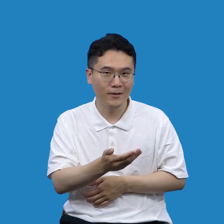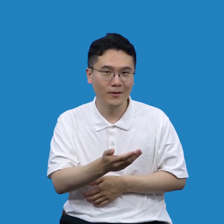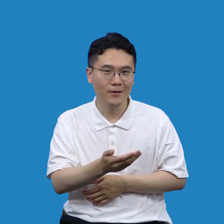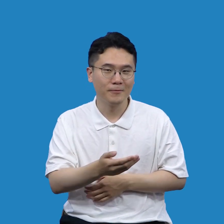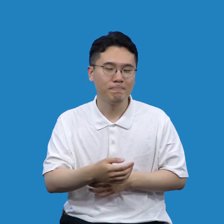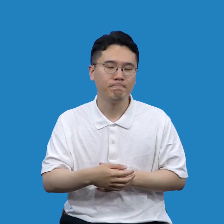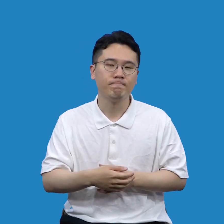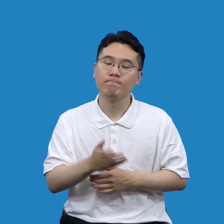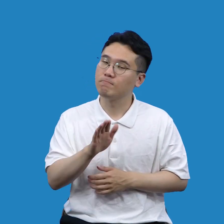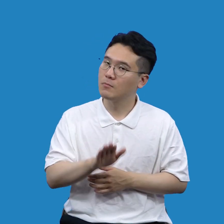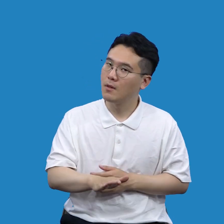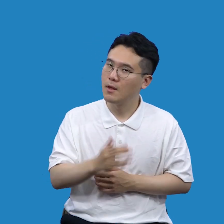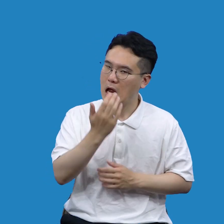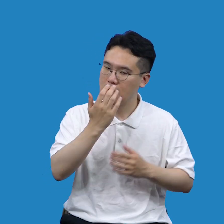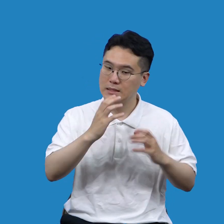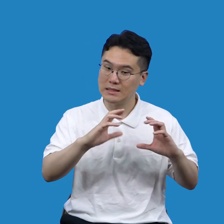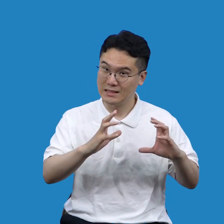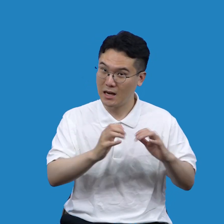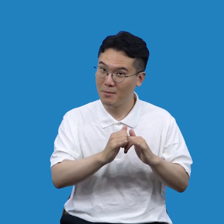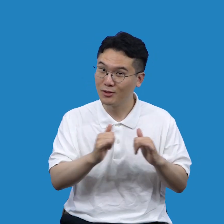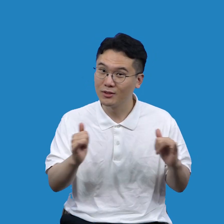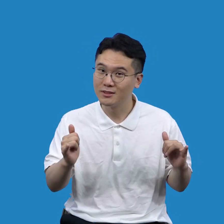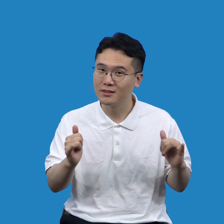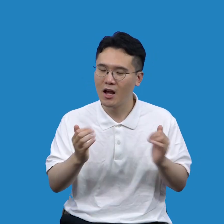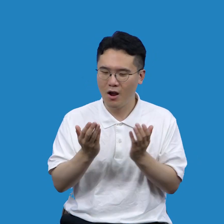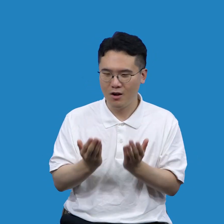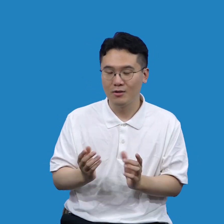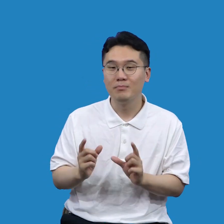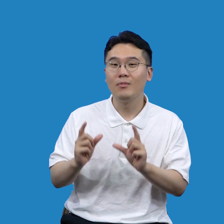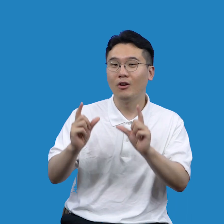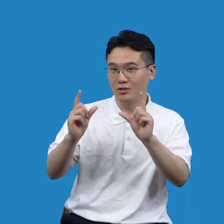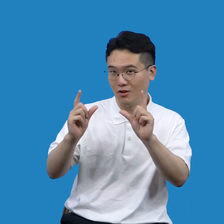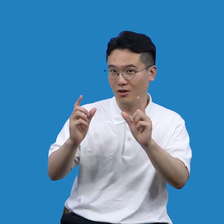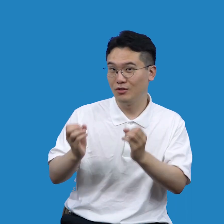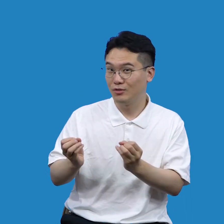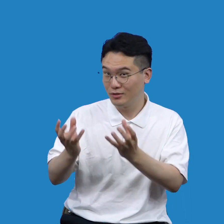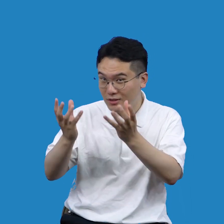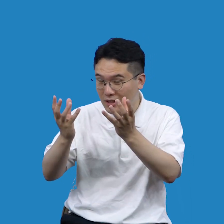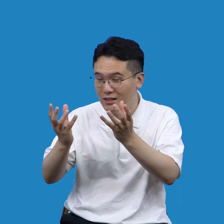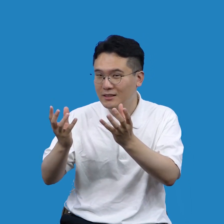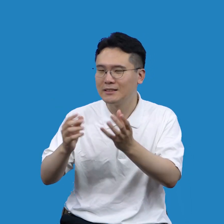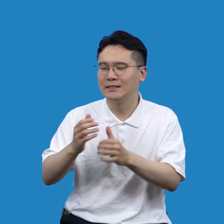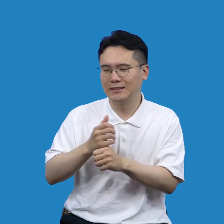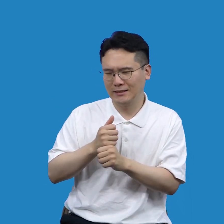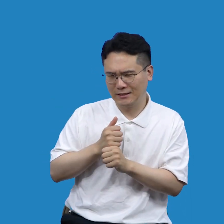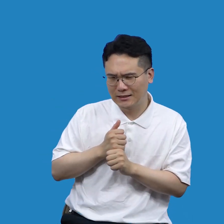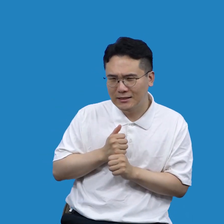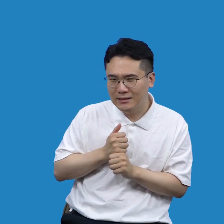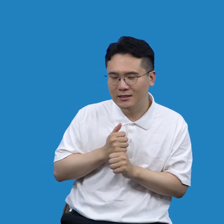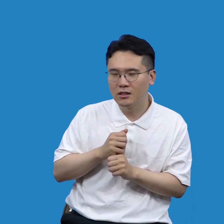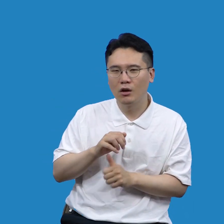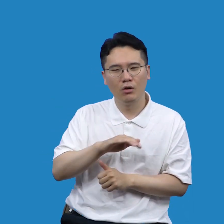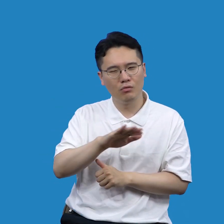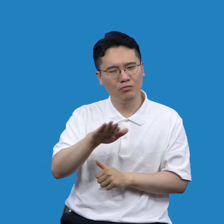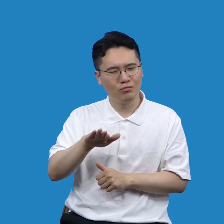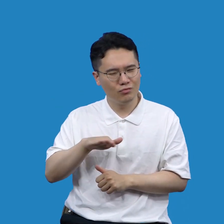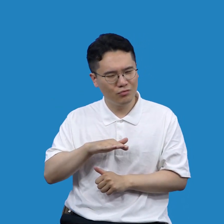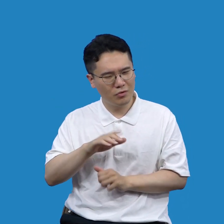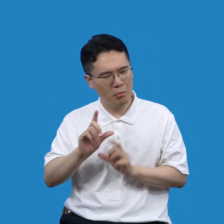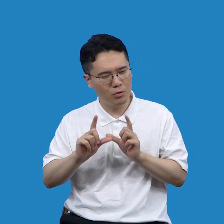그런데 이스라엘 백성들의 명절 지키기는 오늘의 우리와 매우 달랐습니다.